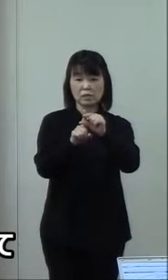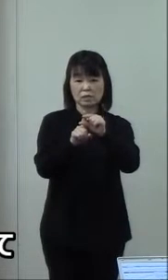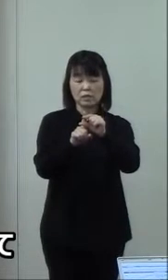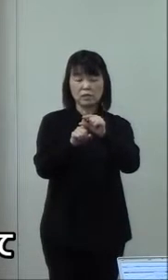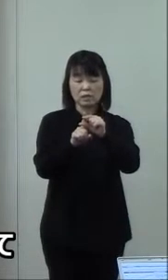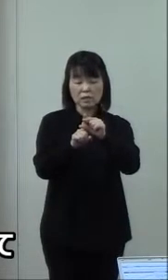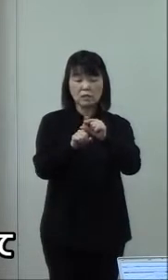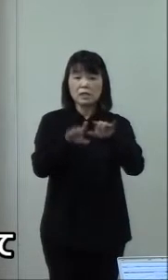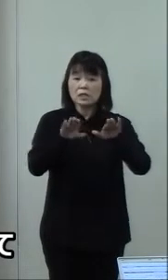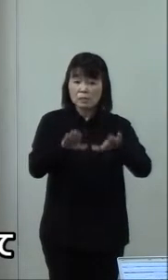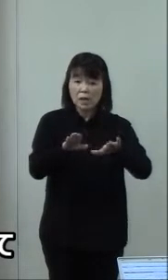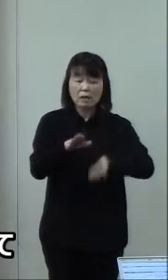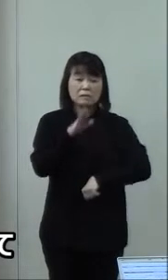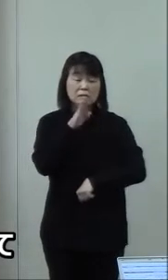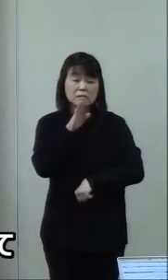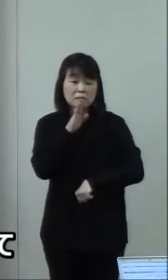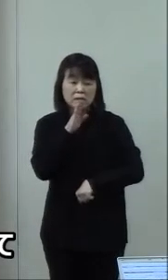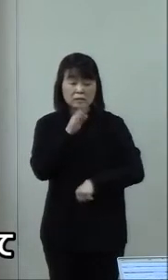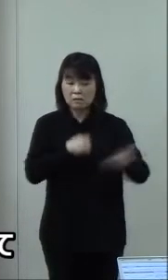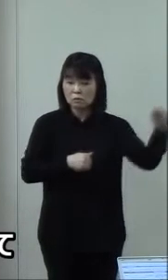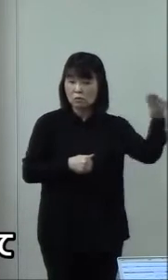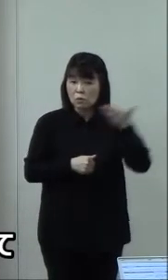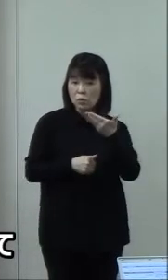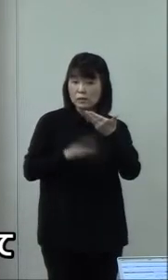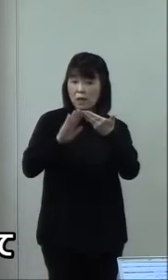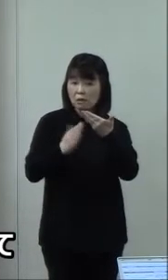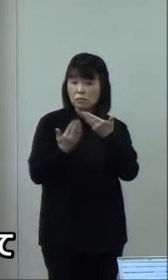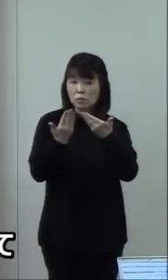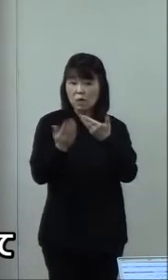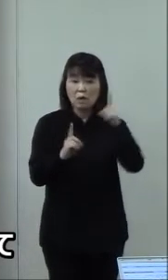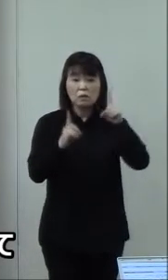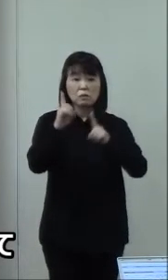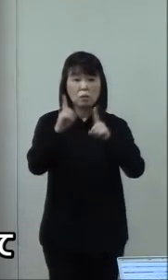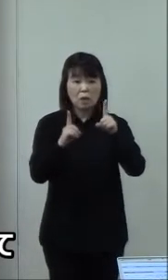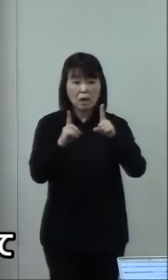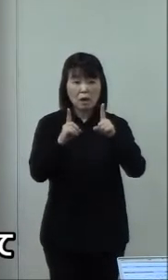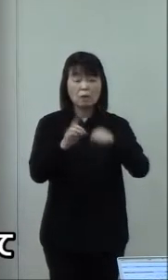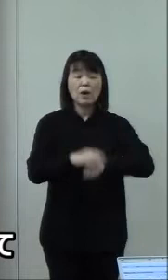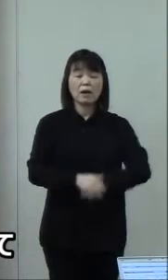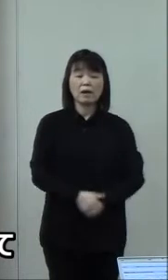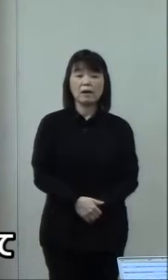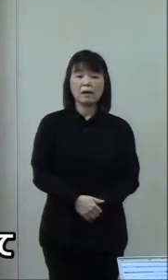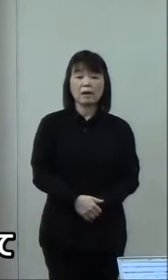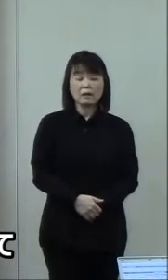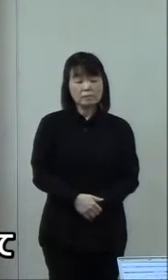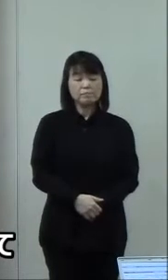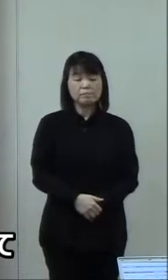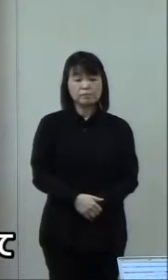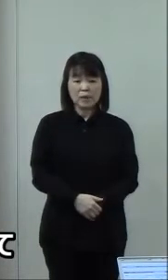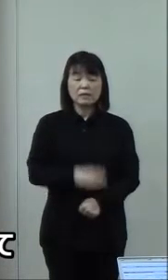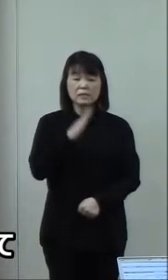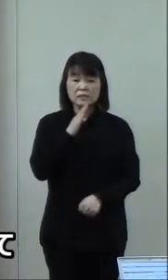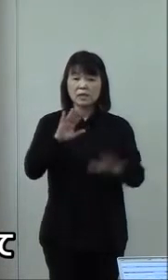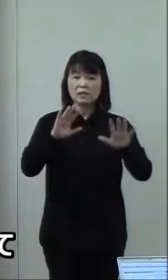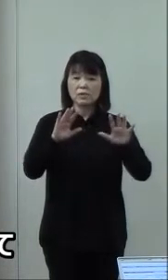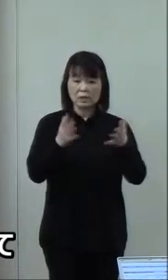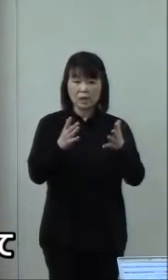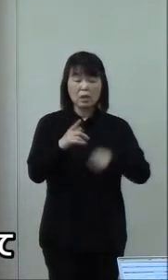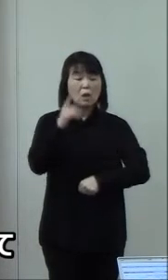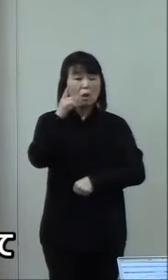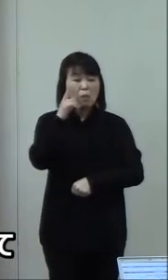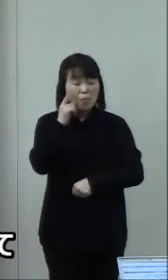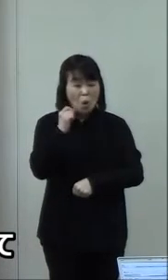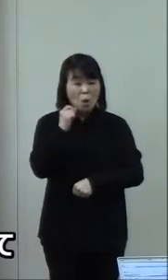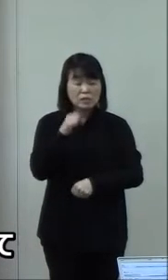体的に問い合わせ等があったということを私も聞いてないところでありますんで、あればですね、